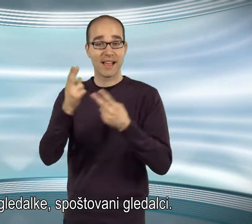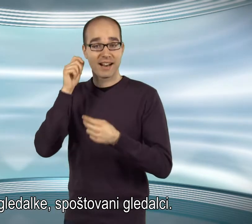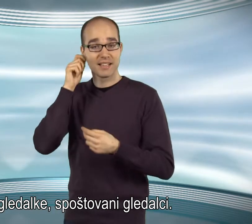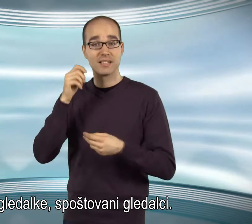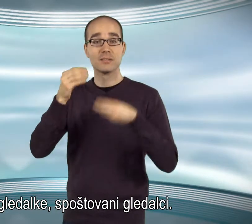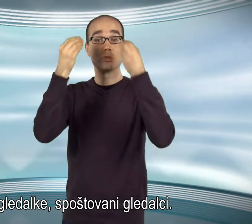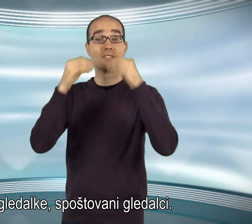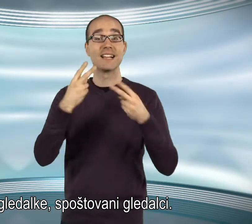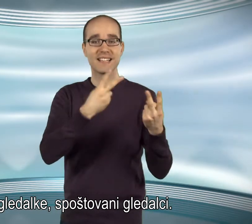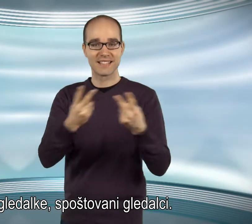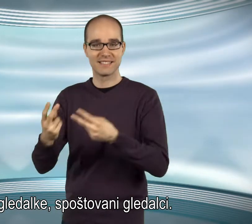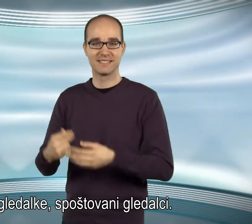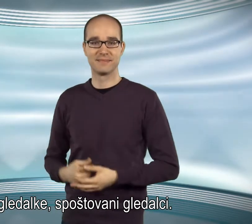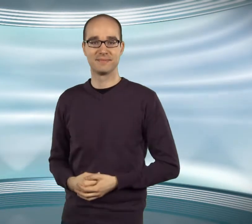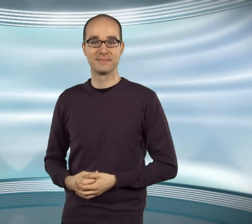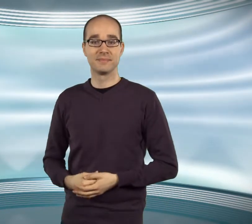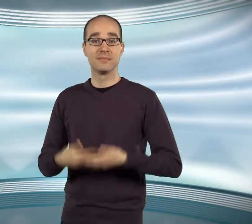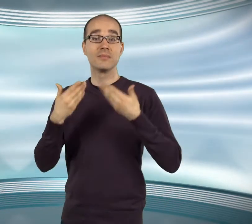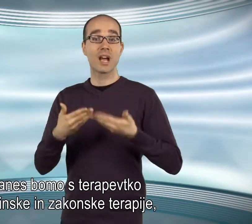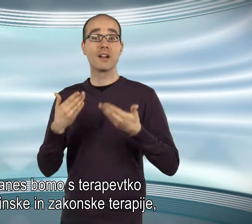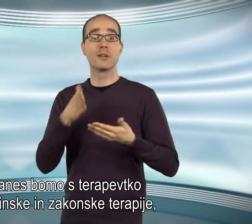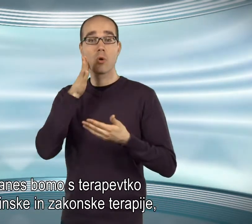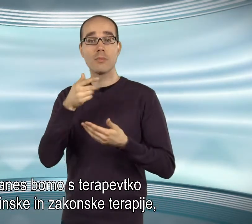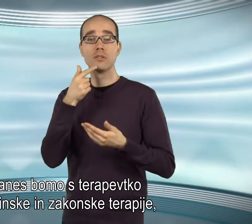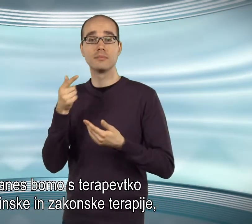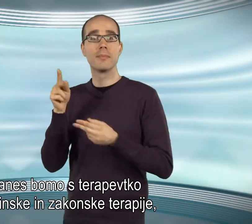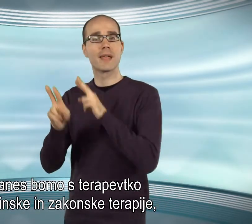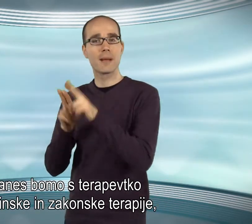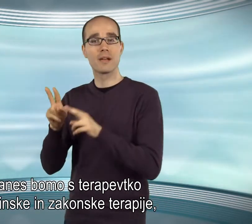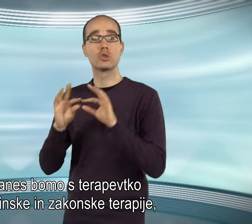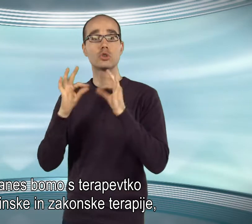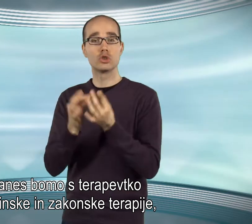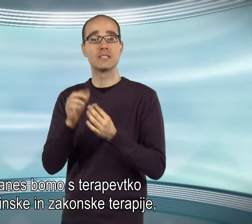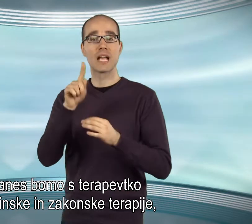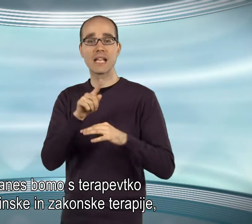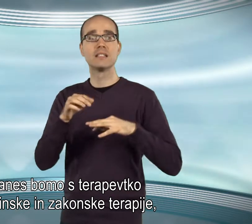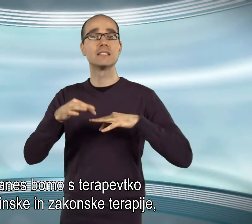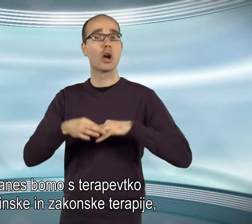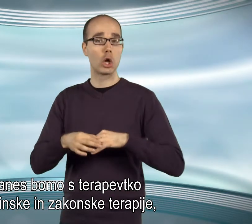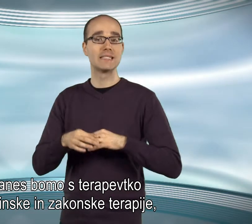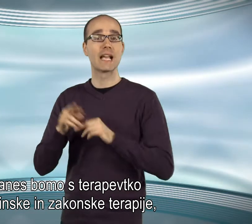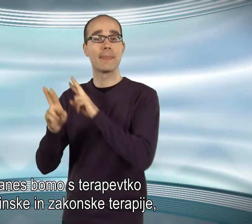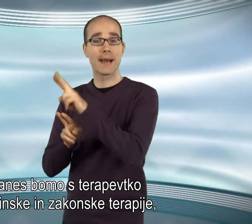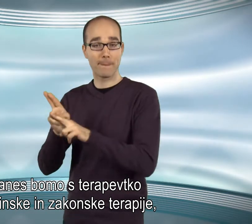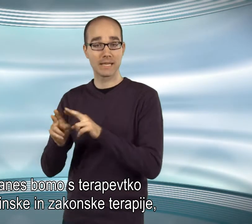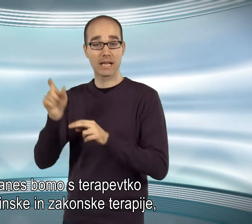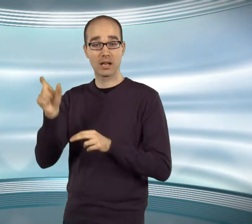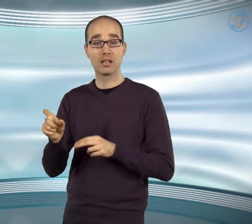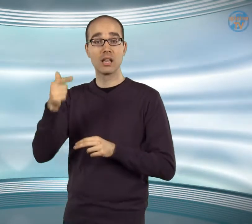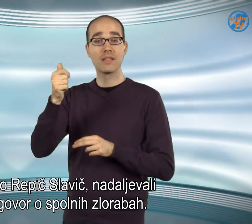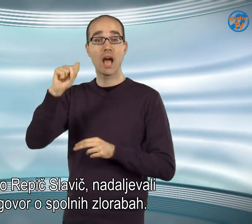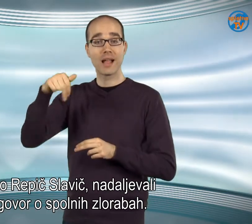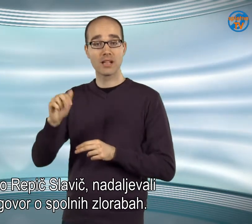Drage gledalke, spoštovani gledalci. Danes bomo s terapevtko družinske in zakonske terapije Tanjo Repič